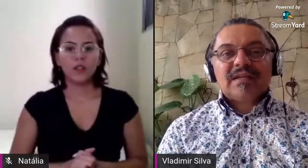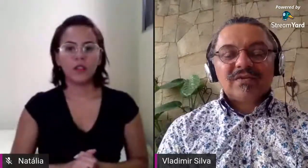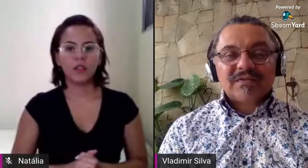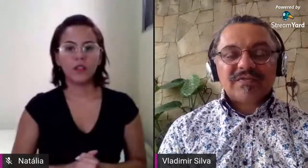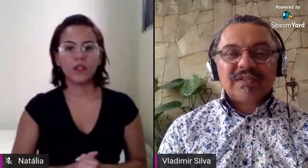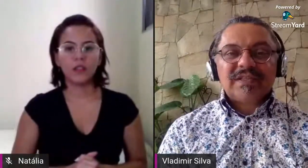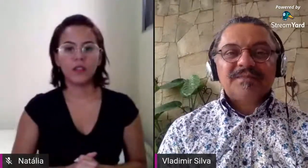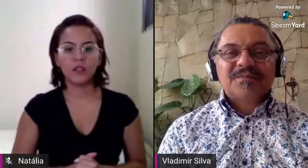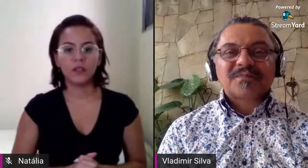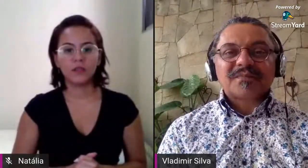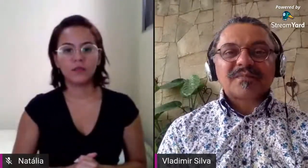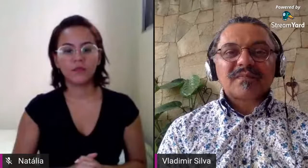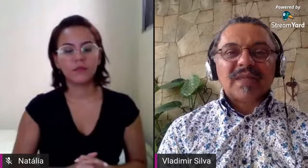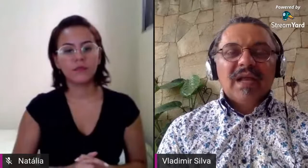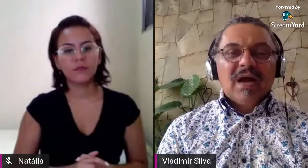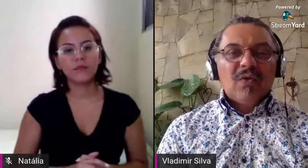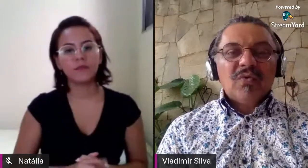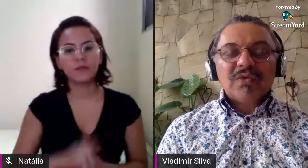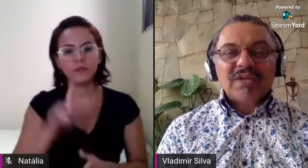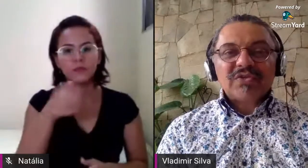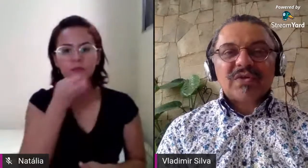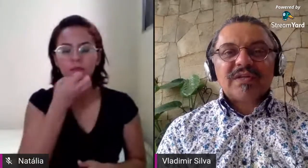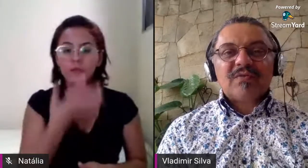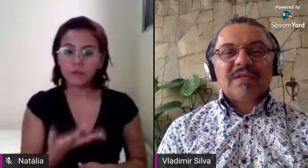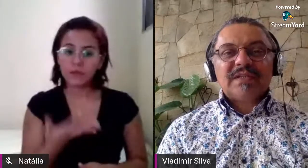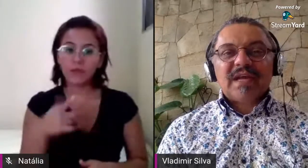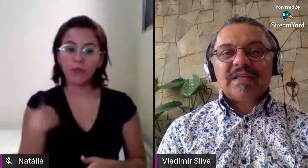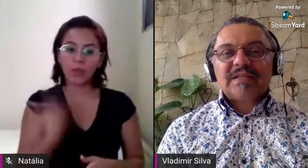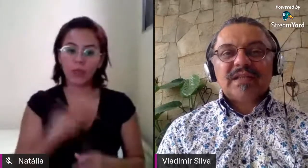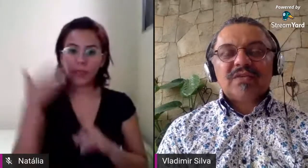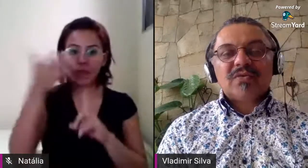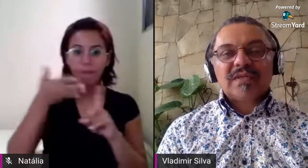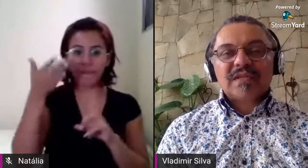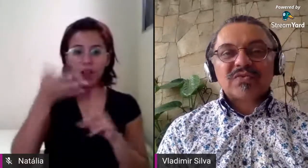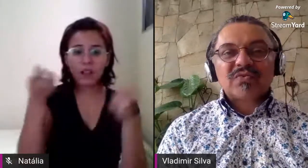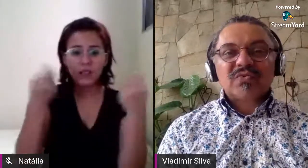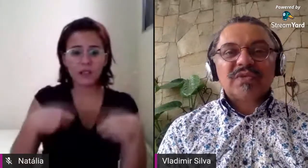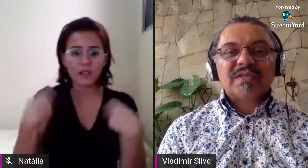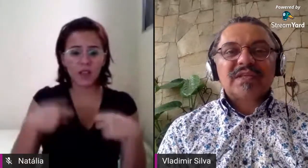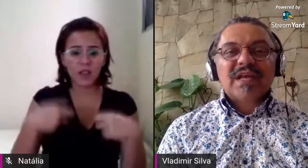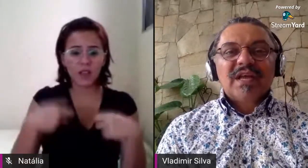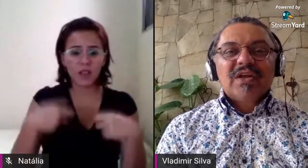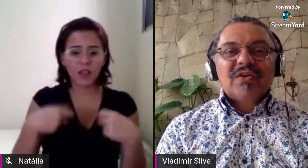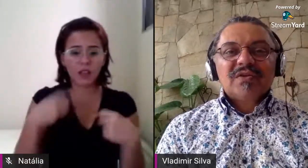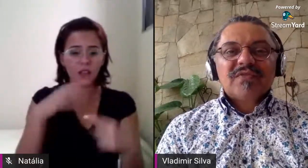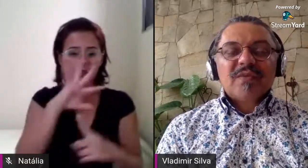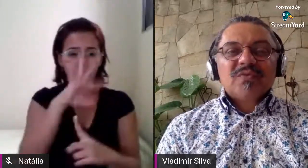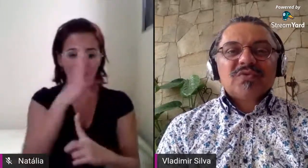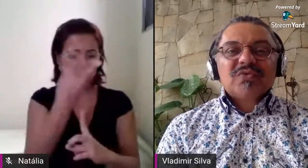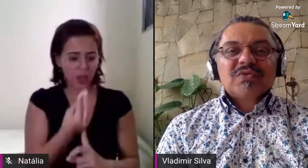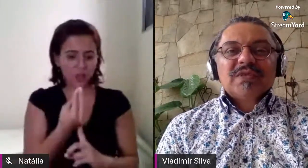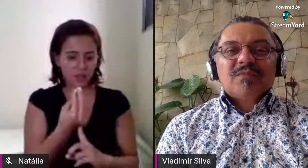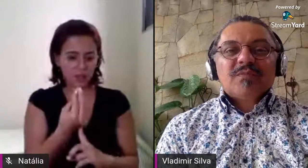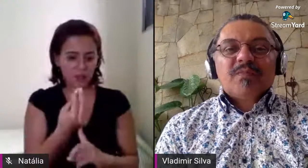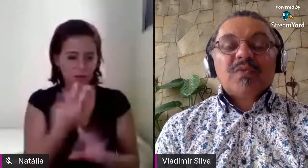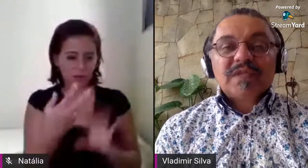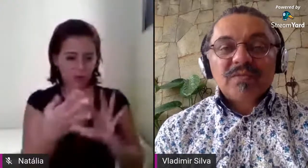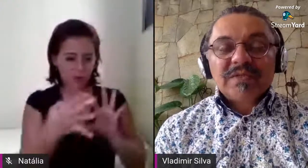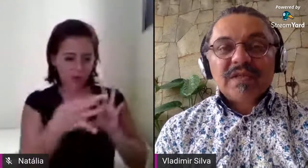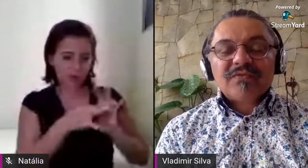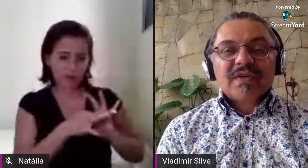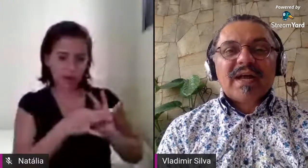necessidade da arte na nossa vida. Ao longo da história da humanidade, em todas as culturas, nós vemos